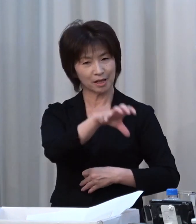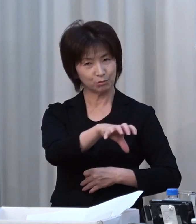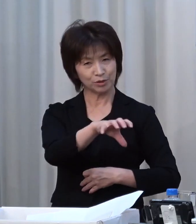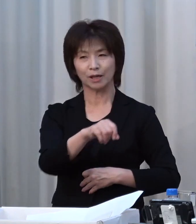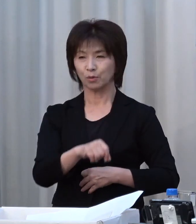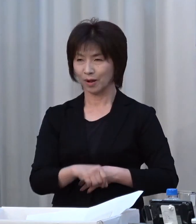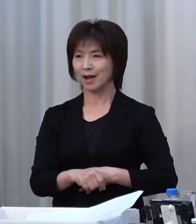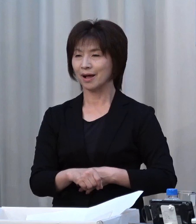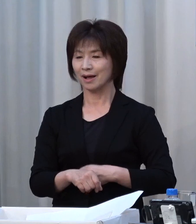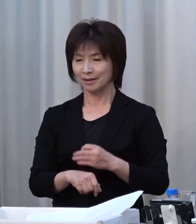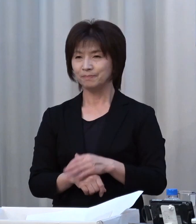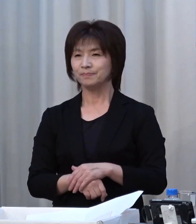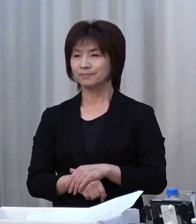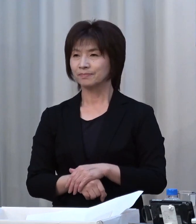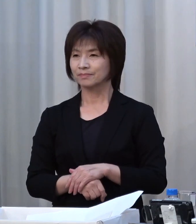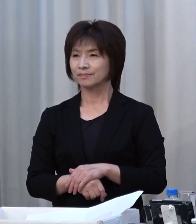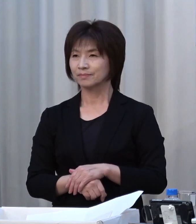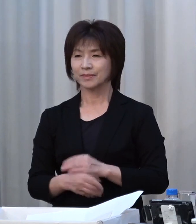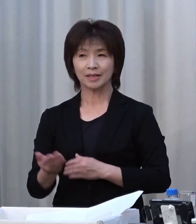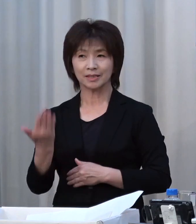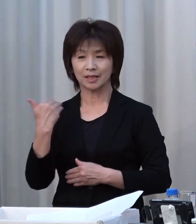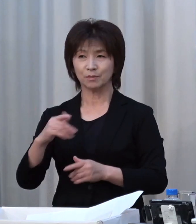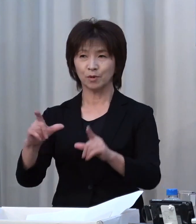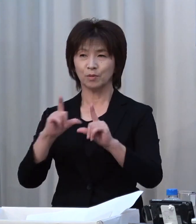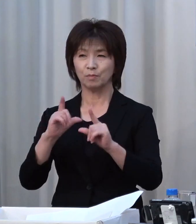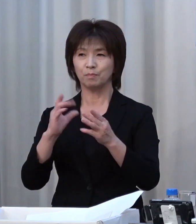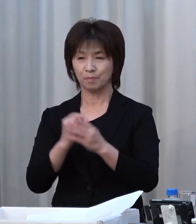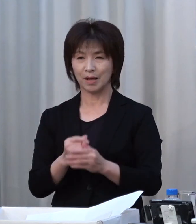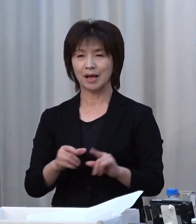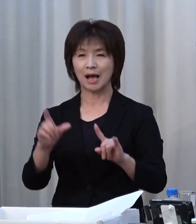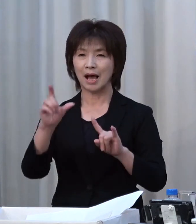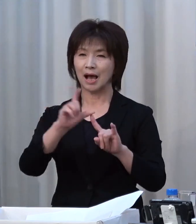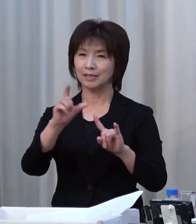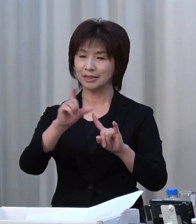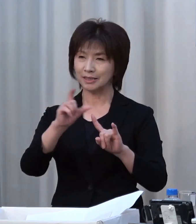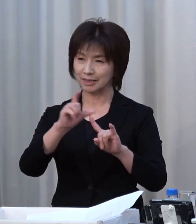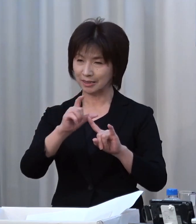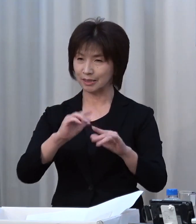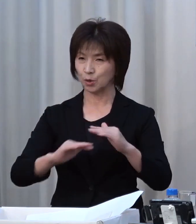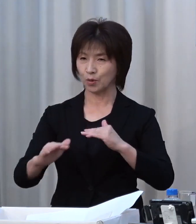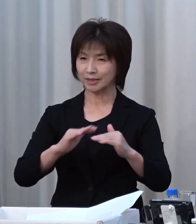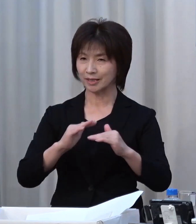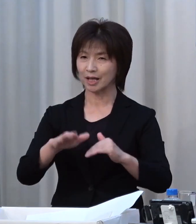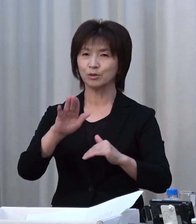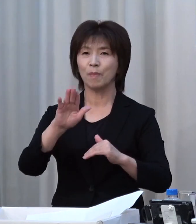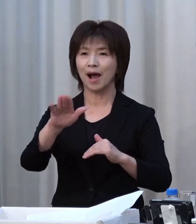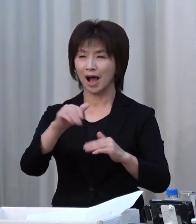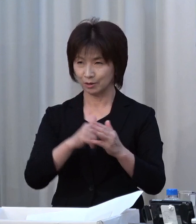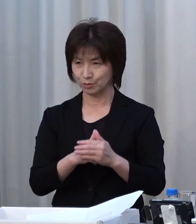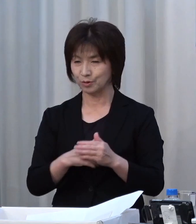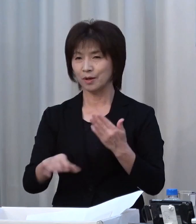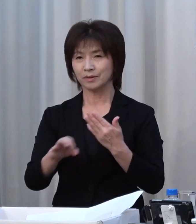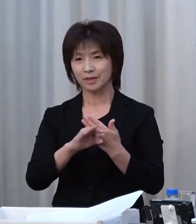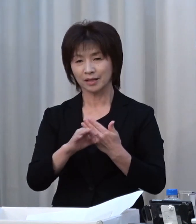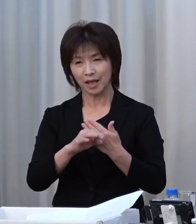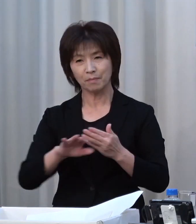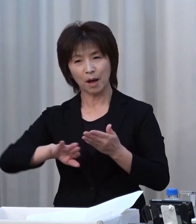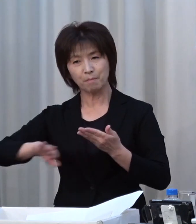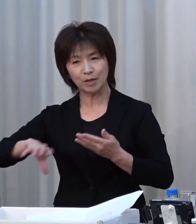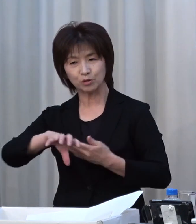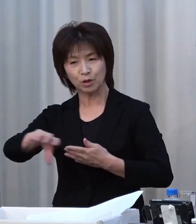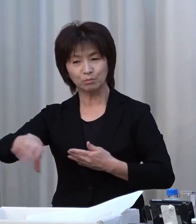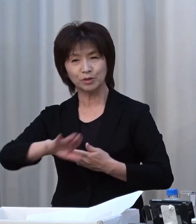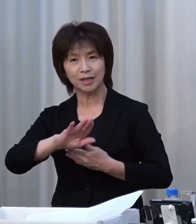か、先ほども発表ありましたけども ICT の戦略というのもありますけれども、例えばそういったまた別の分